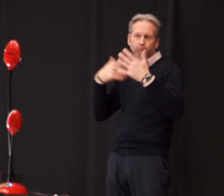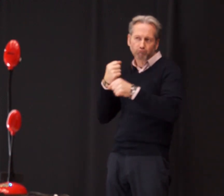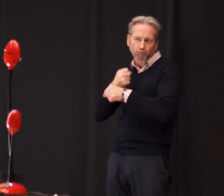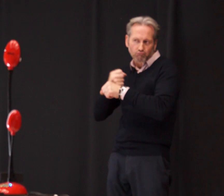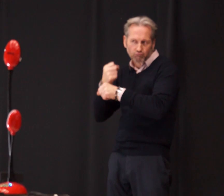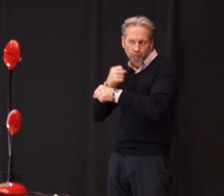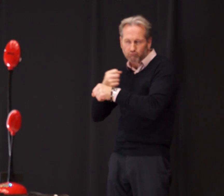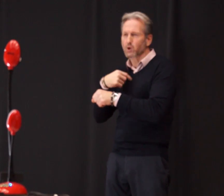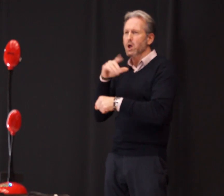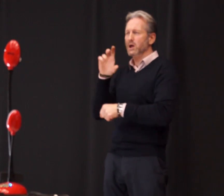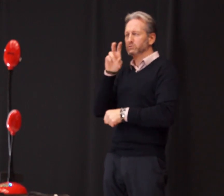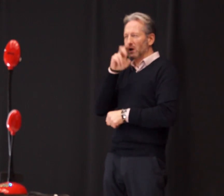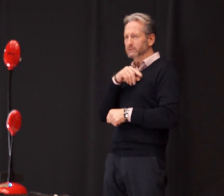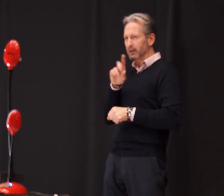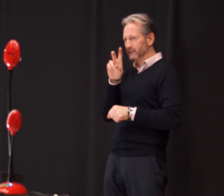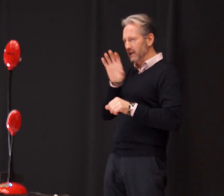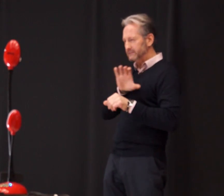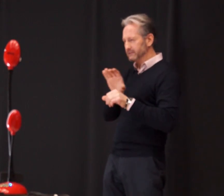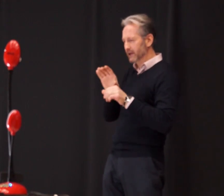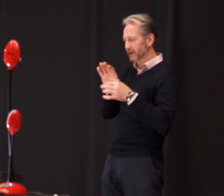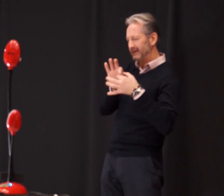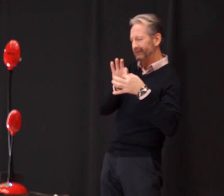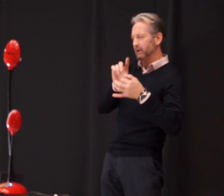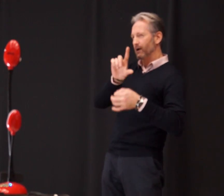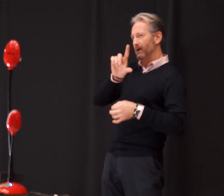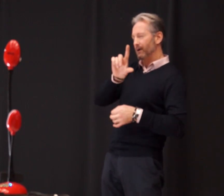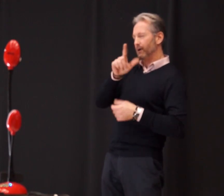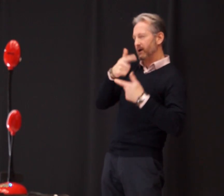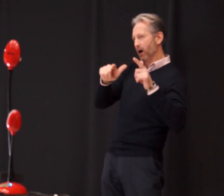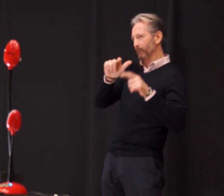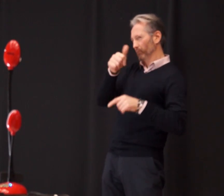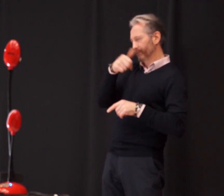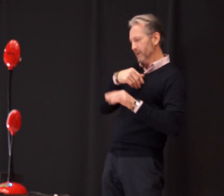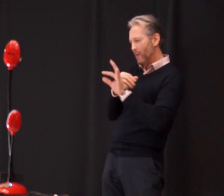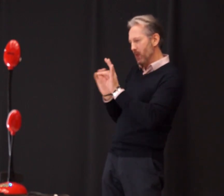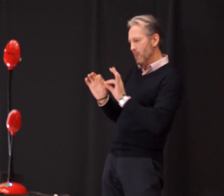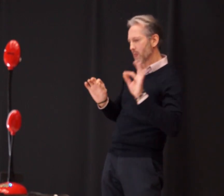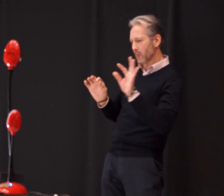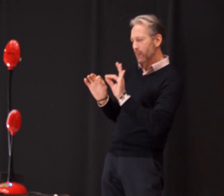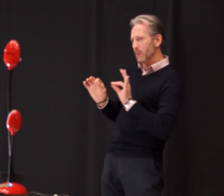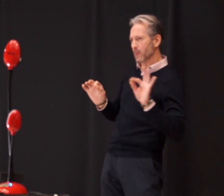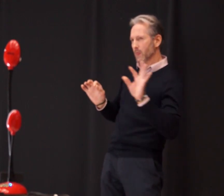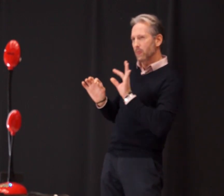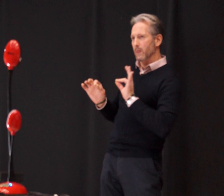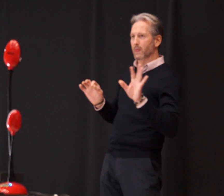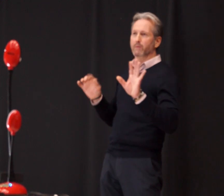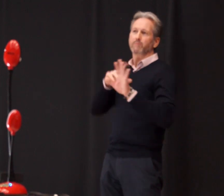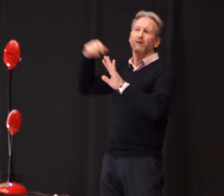Le problème, c'est qu'aujourd'hui, on travaille beaucoup à partir des référentiels qui sont liés à la langue seconde. Et moi, j'ai essayé,